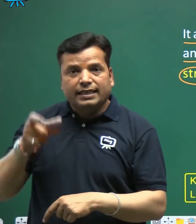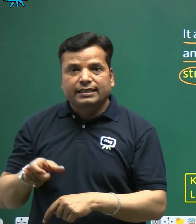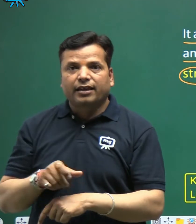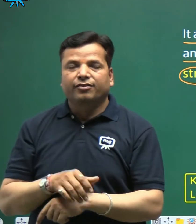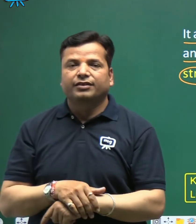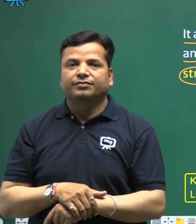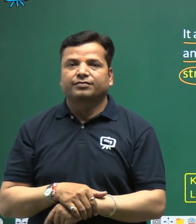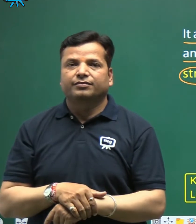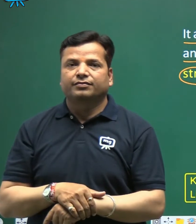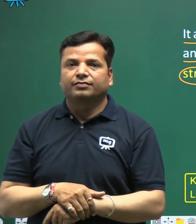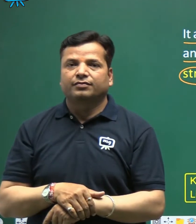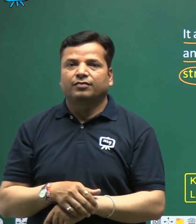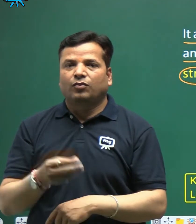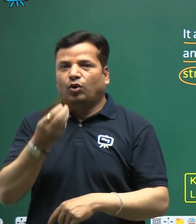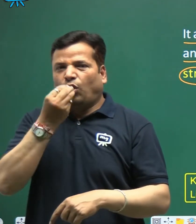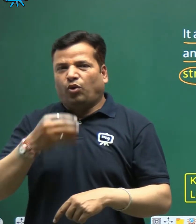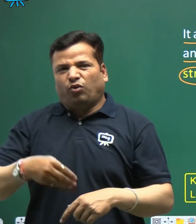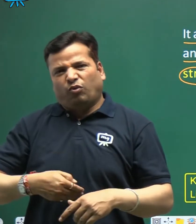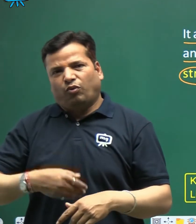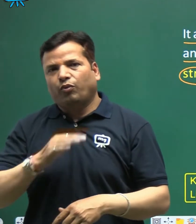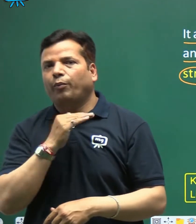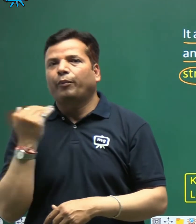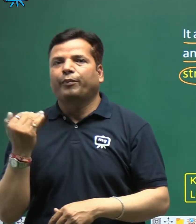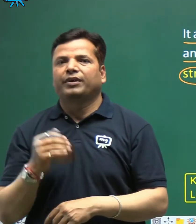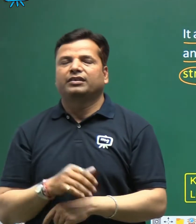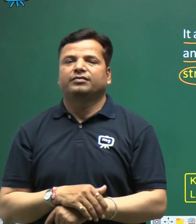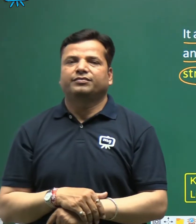starving, भूख से मरना,